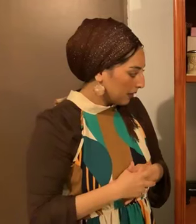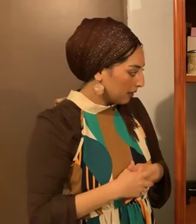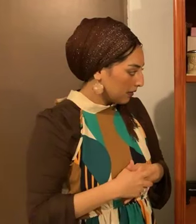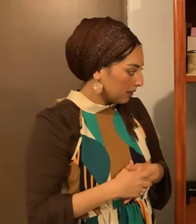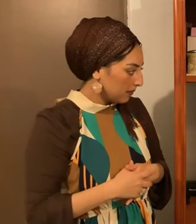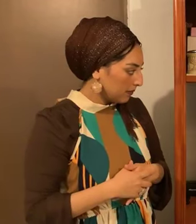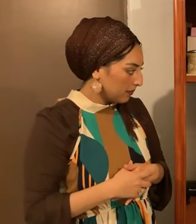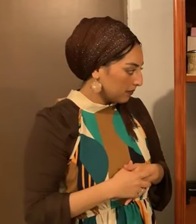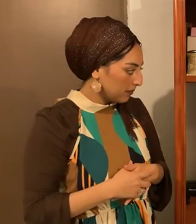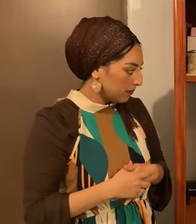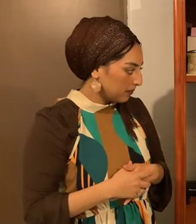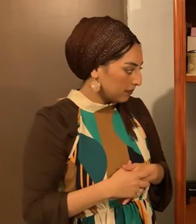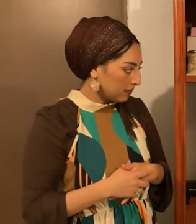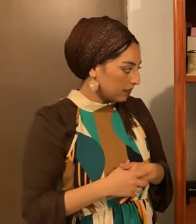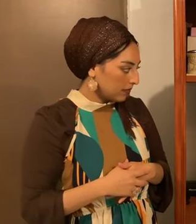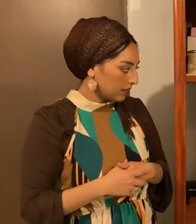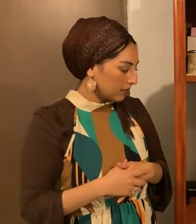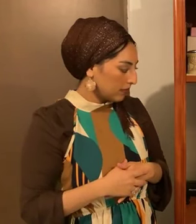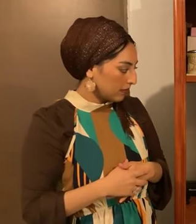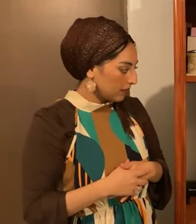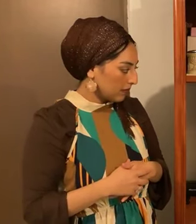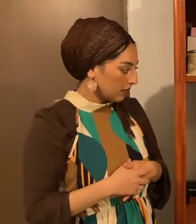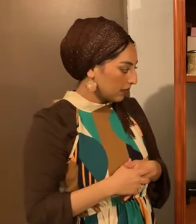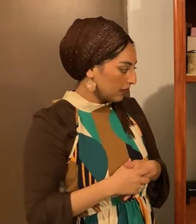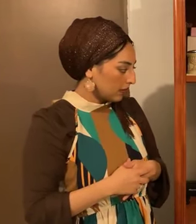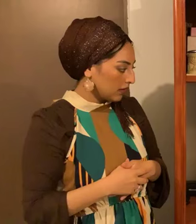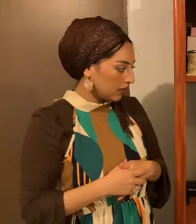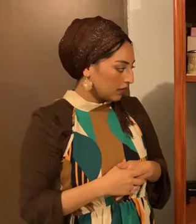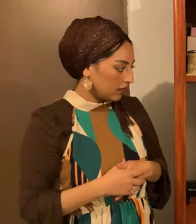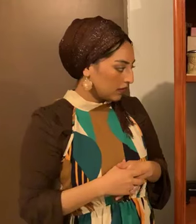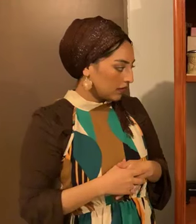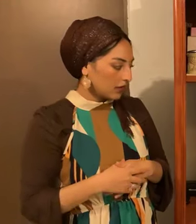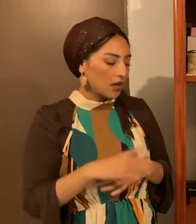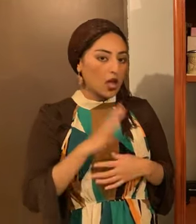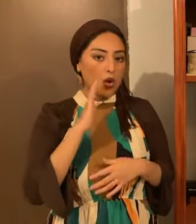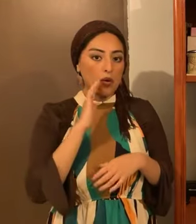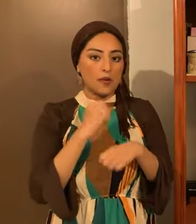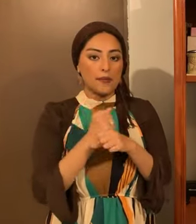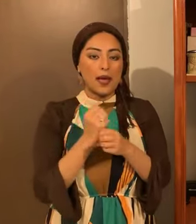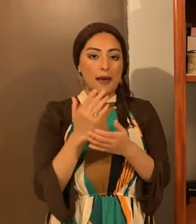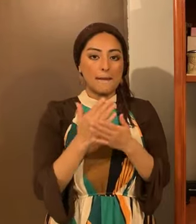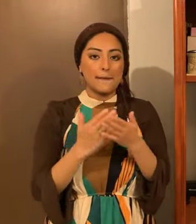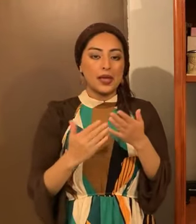Y para ello vamos a ir haciendo